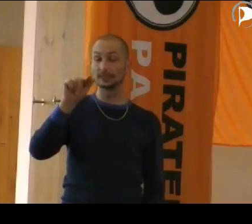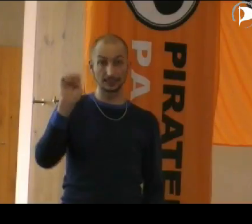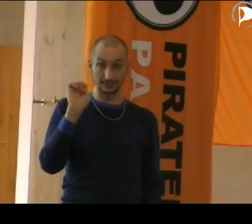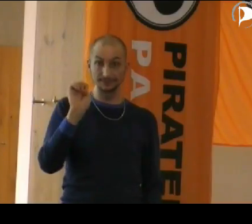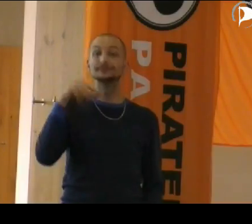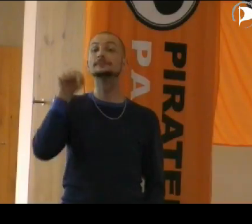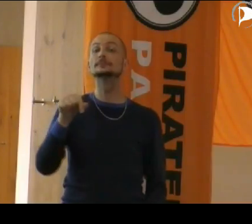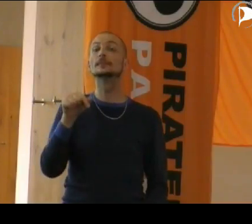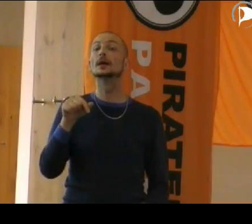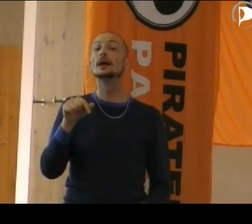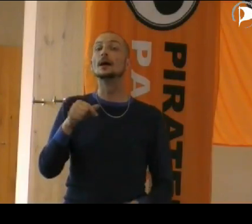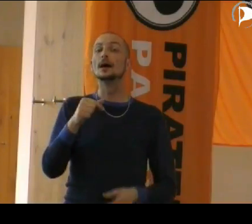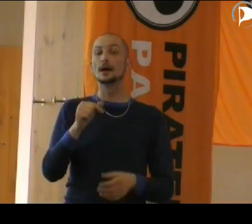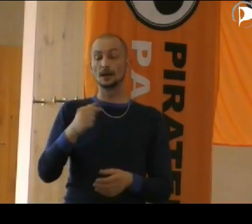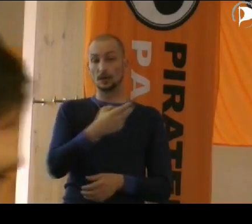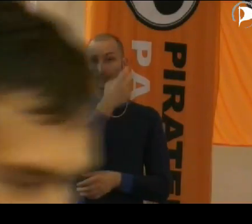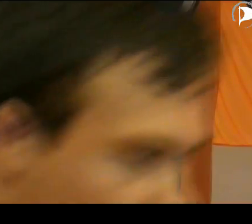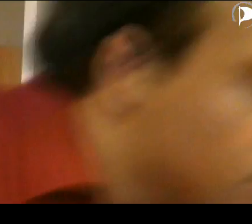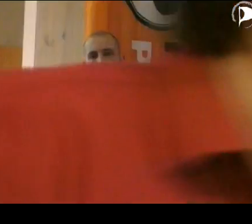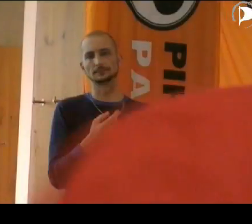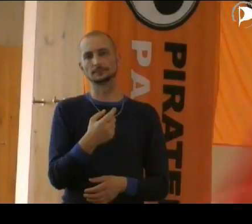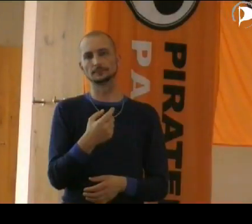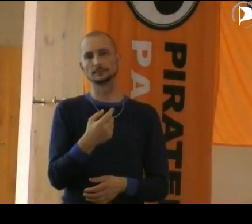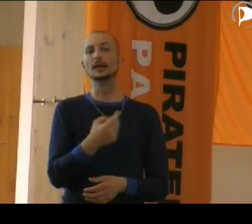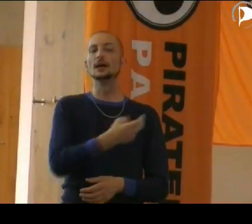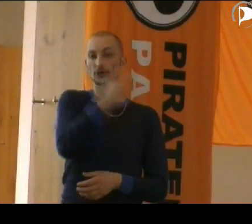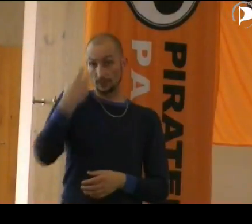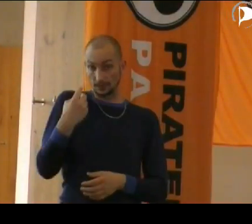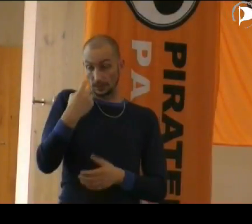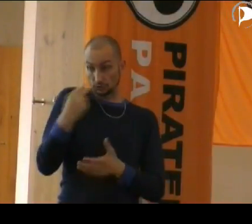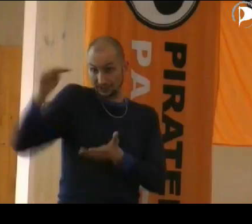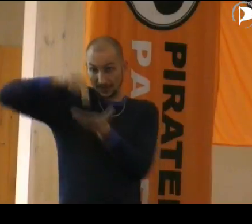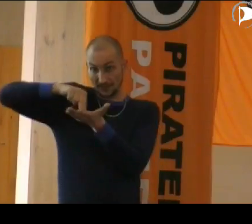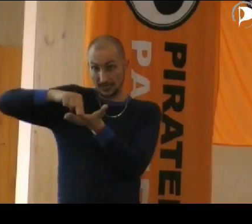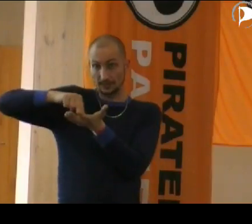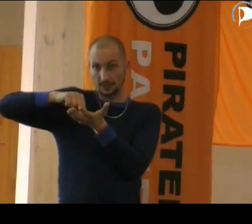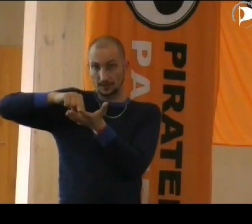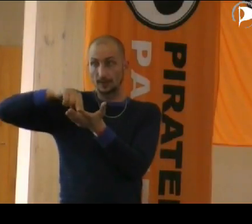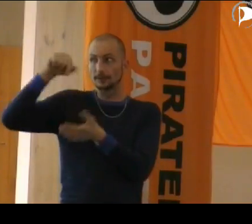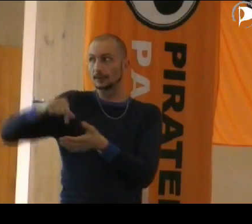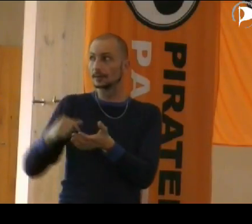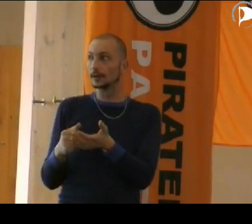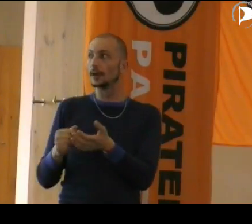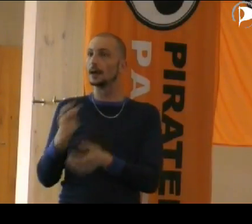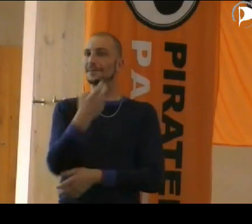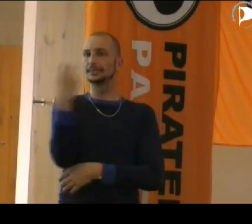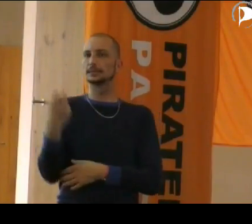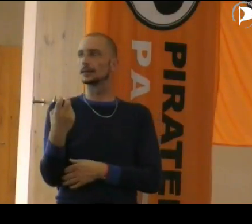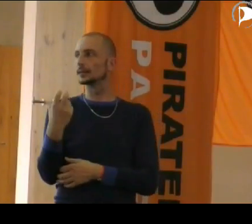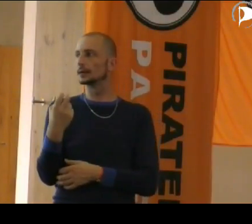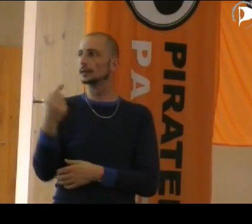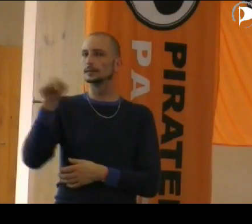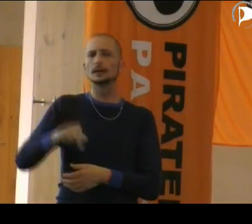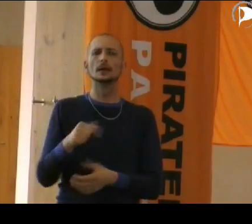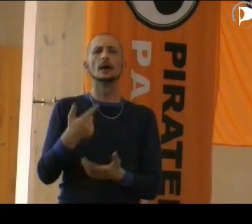als stellvertretende landesvorsitzende andere sparten wie als beim vorbei sie zurück ich gehe davon aus dass ich ganz deutlich häufiger